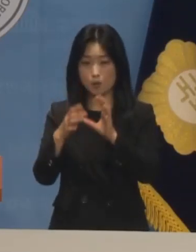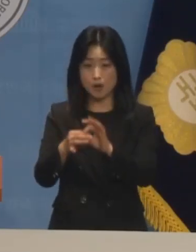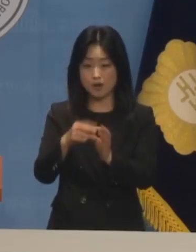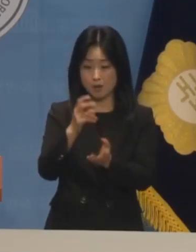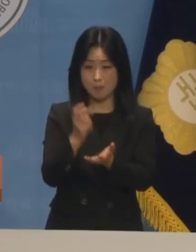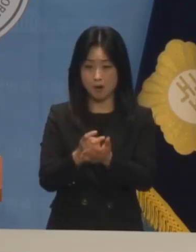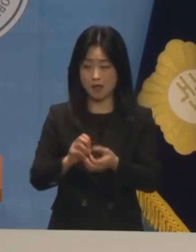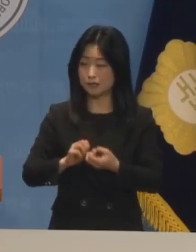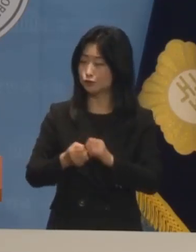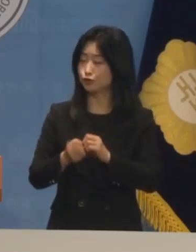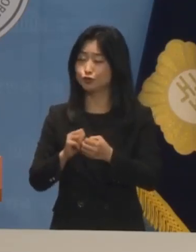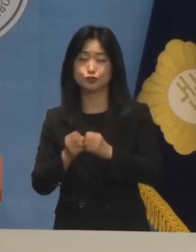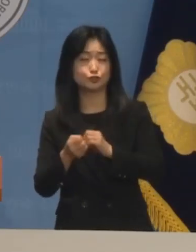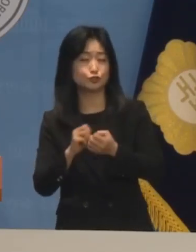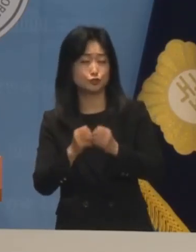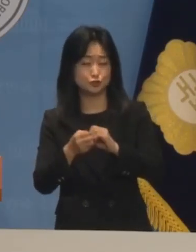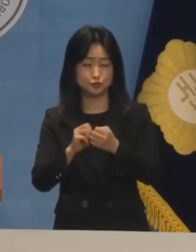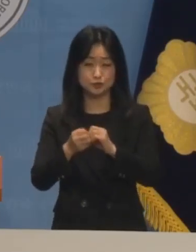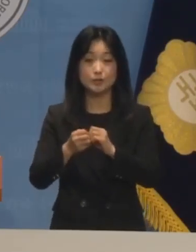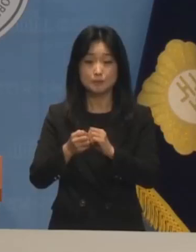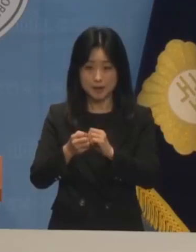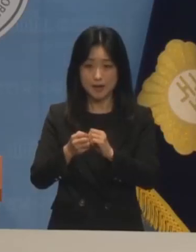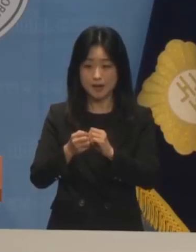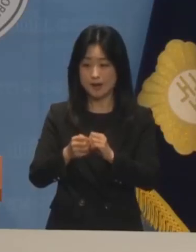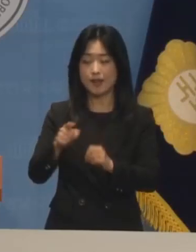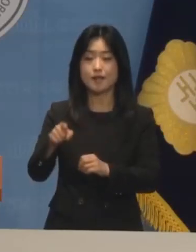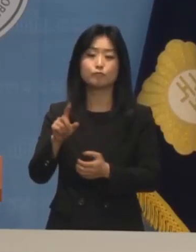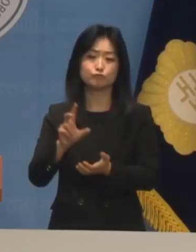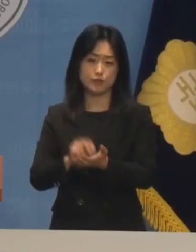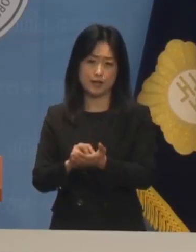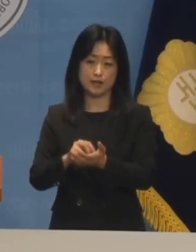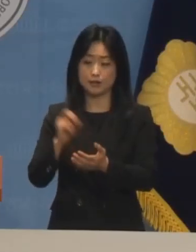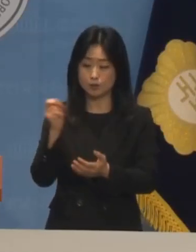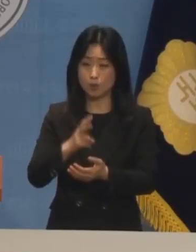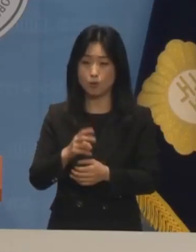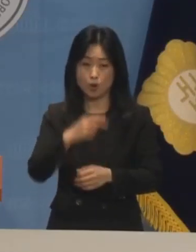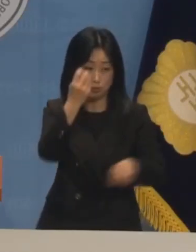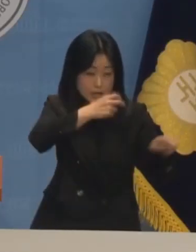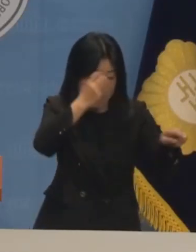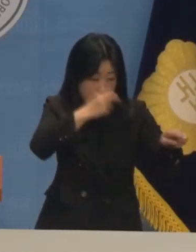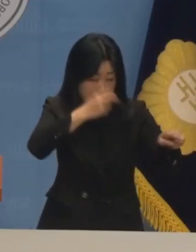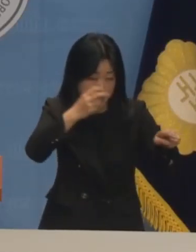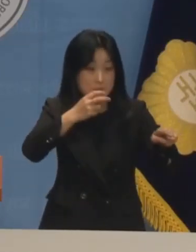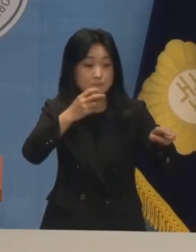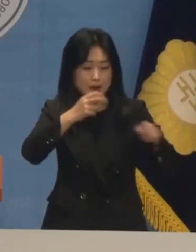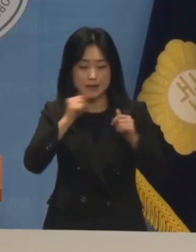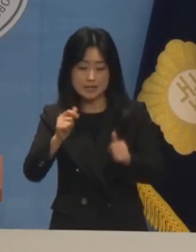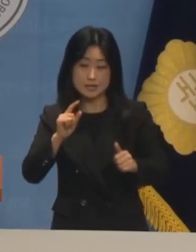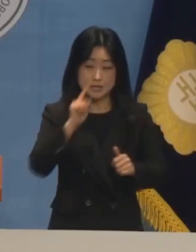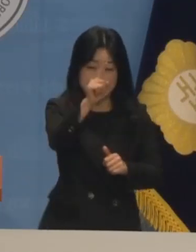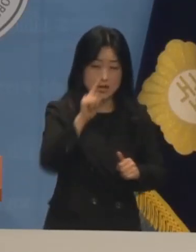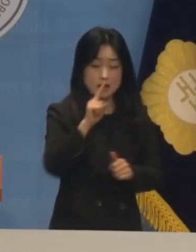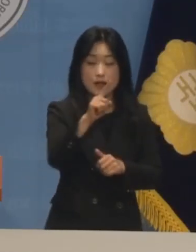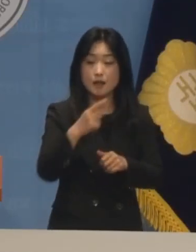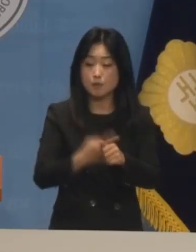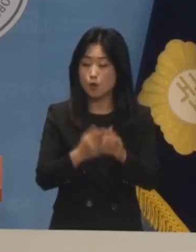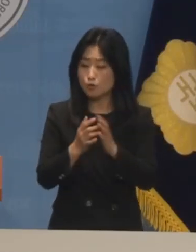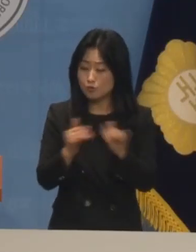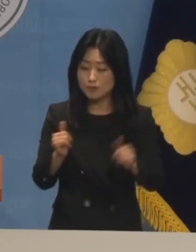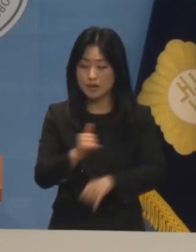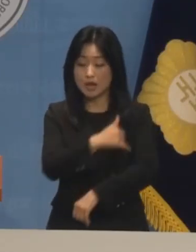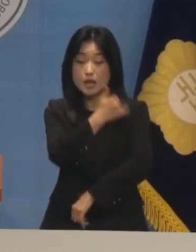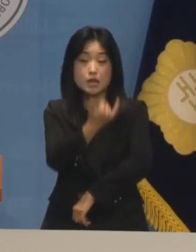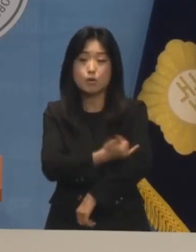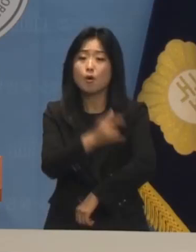대해 자신들에게 유리하게 자의적으로 해석하고 무리한 수사 및 기소를 강행한다면 국민의